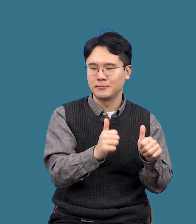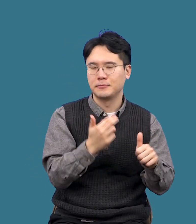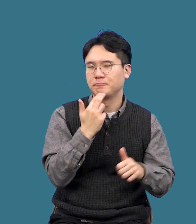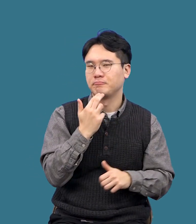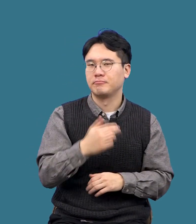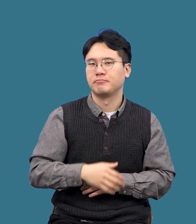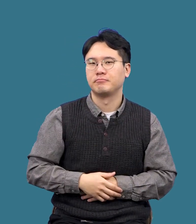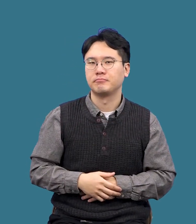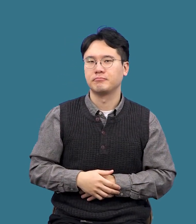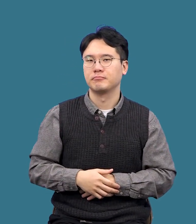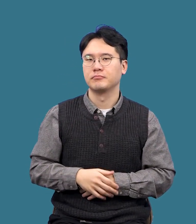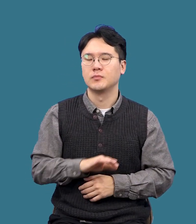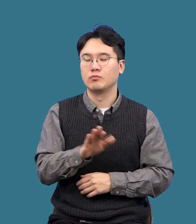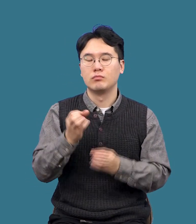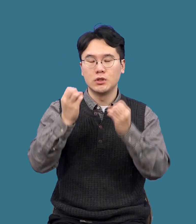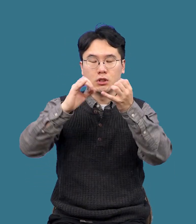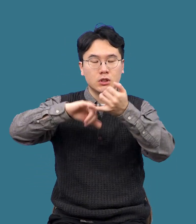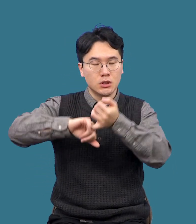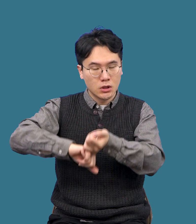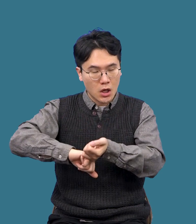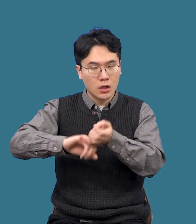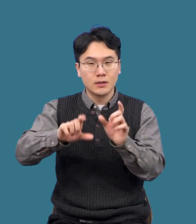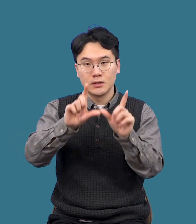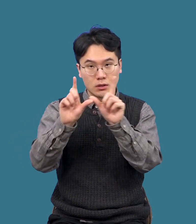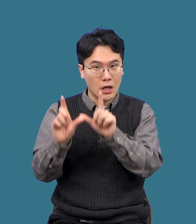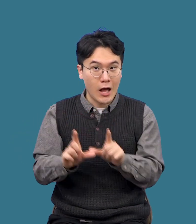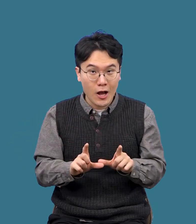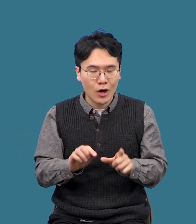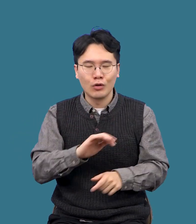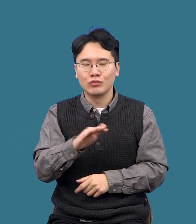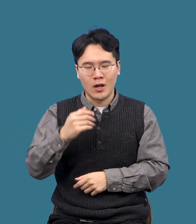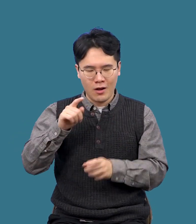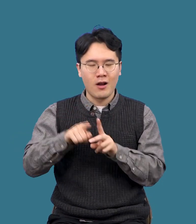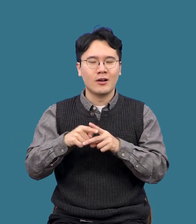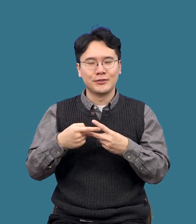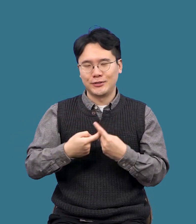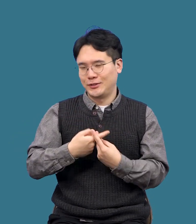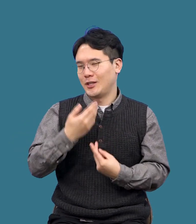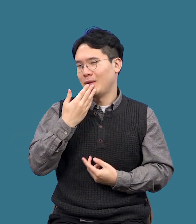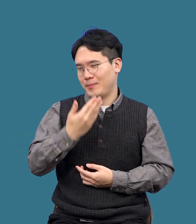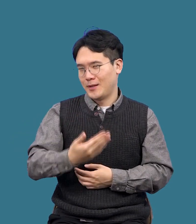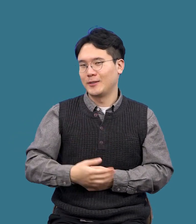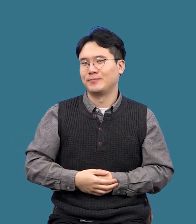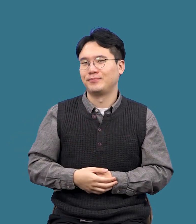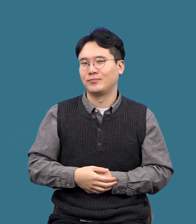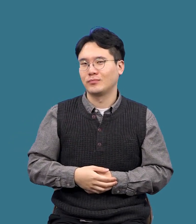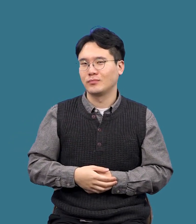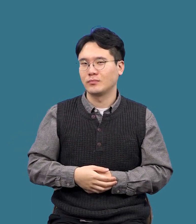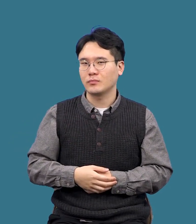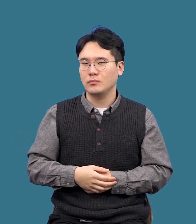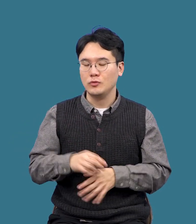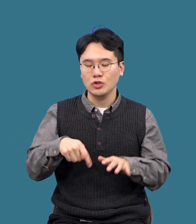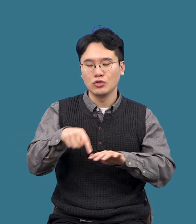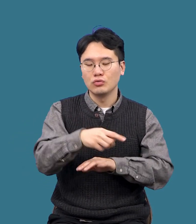우리 신약 시대를 살고 있는 우리들은 실감나게 이해할 수가 있죠. 자, 유월절 어린 양의 피가 그 장자들을